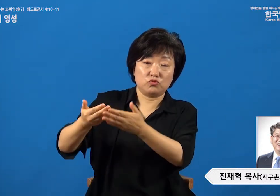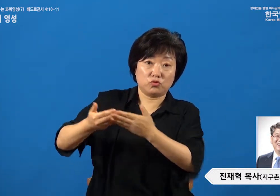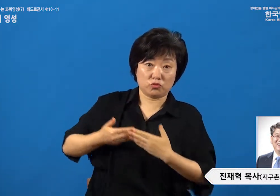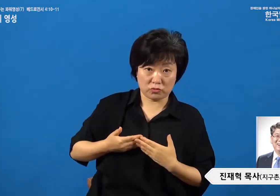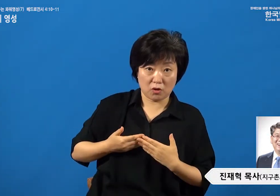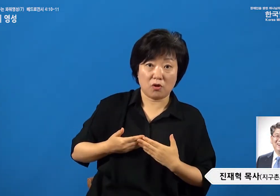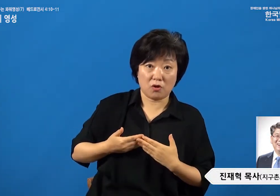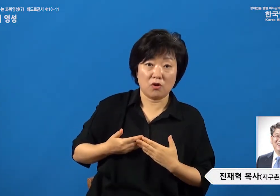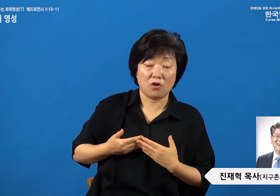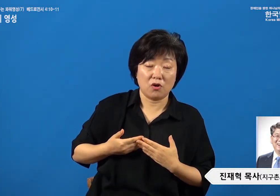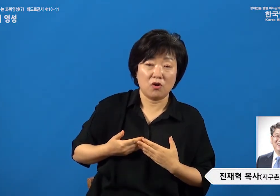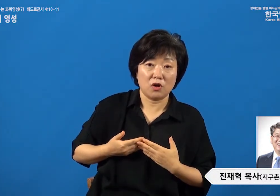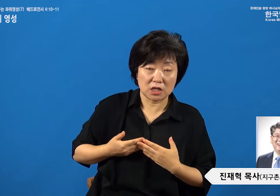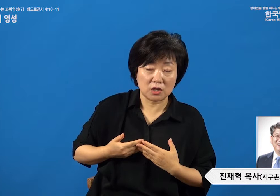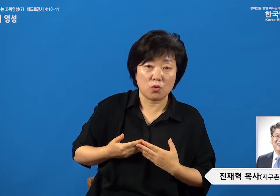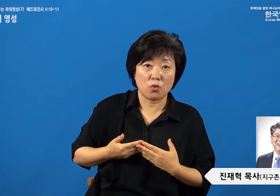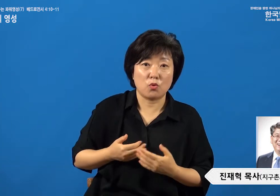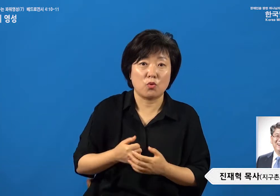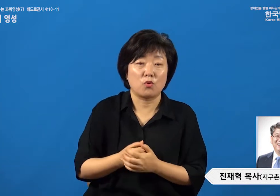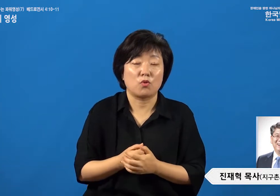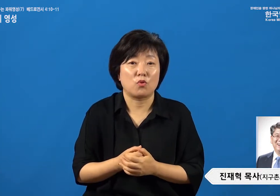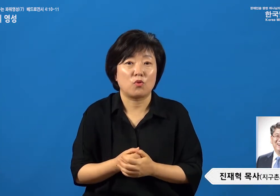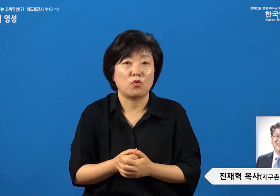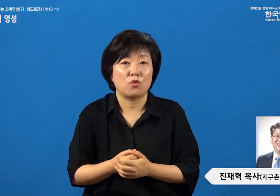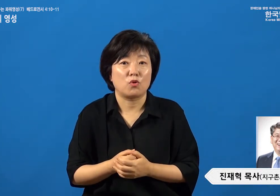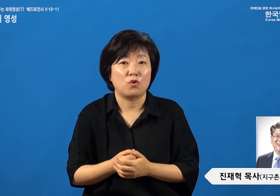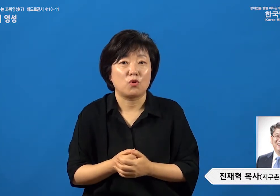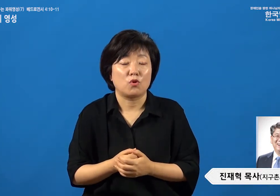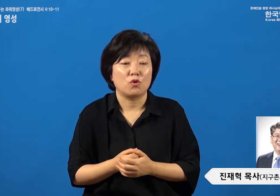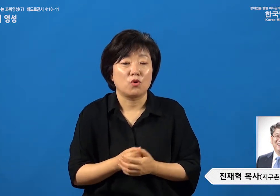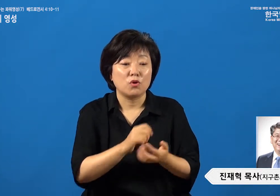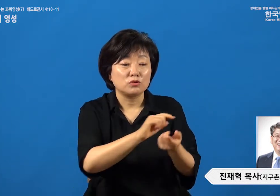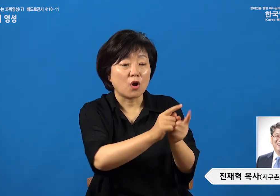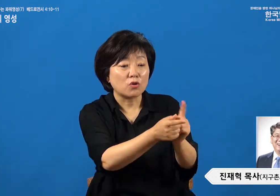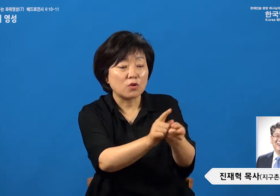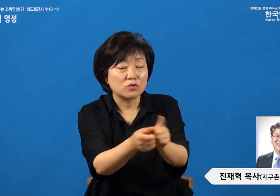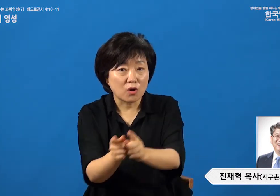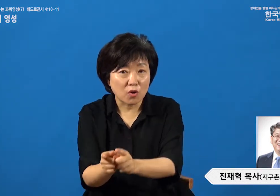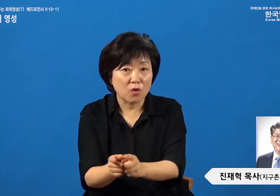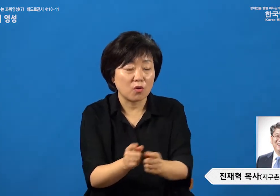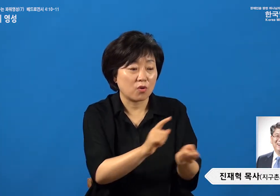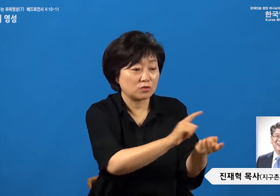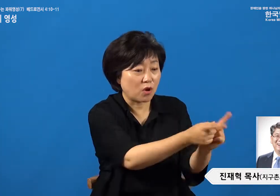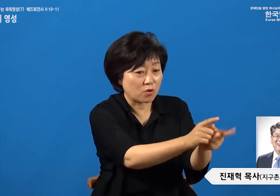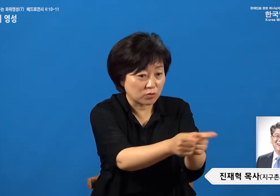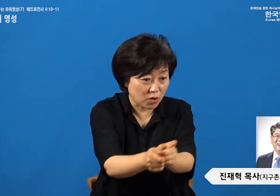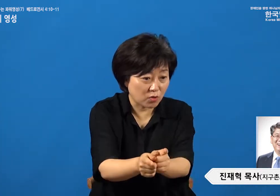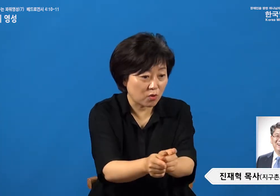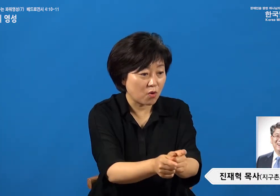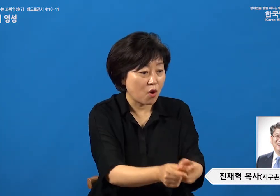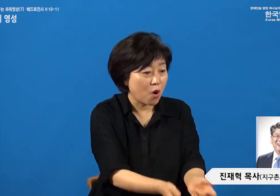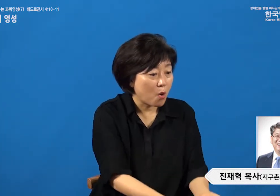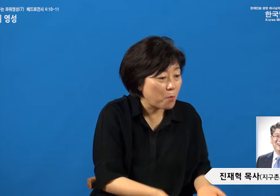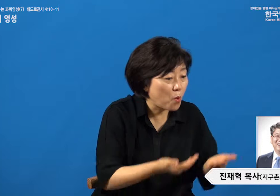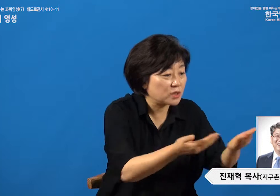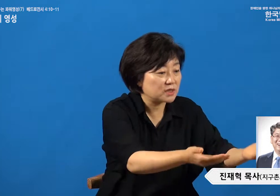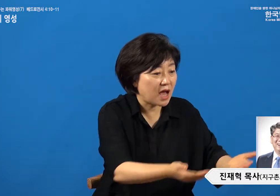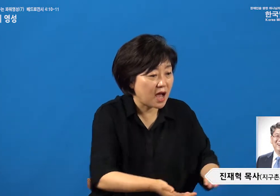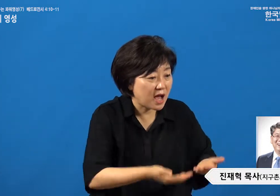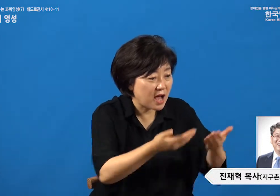이렇게 말합니다. To serve others. 서로 봉사하기 위해서, 아니